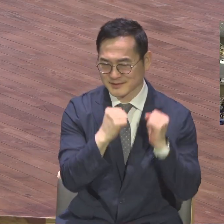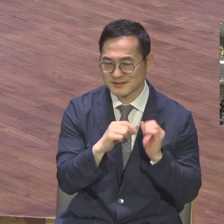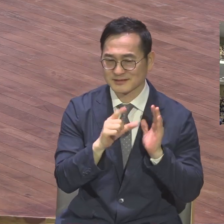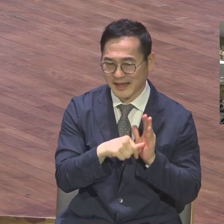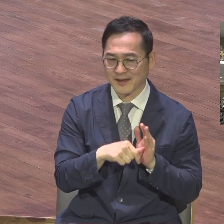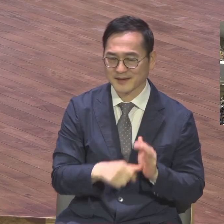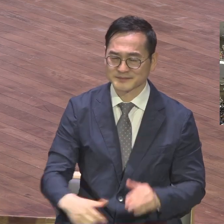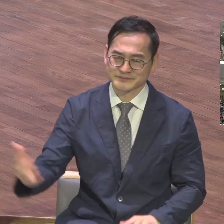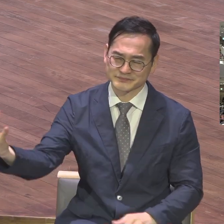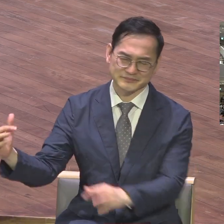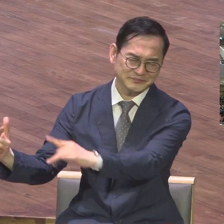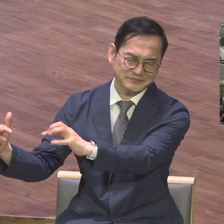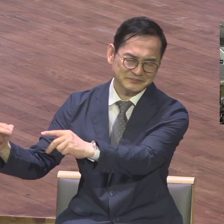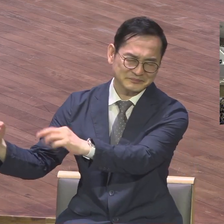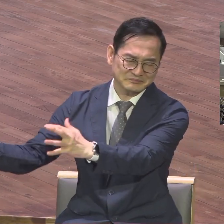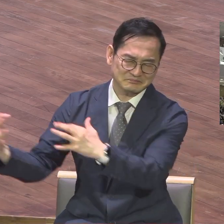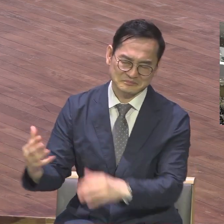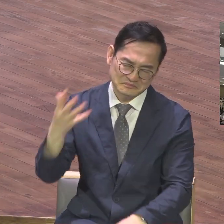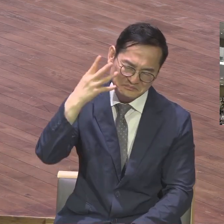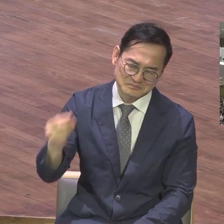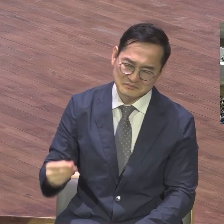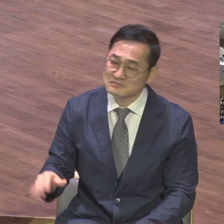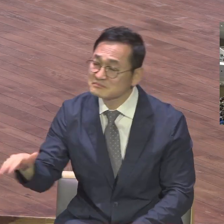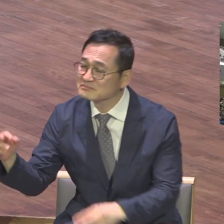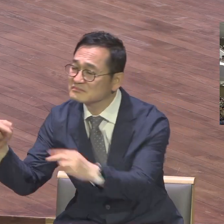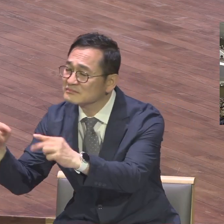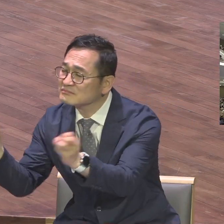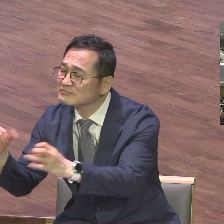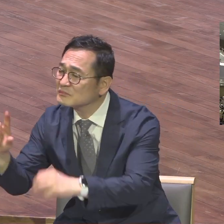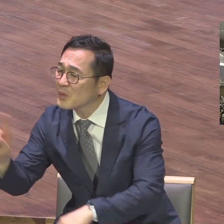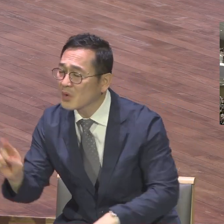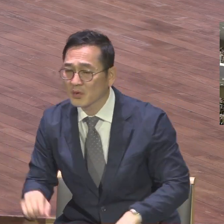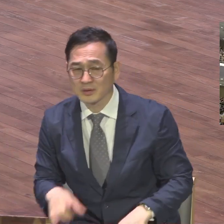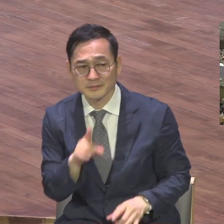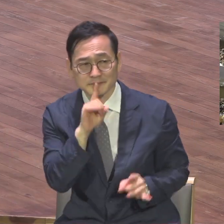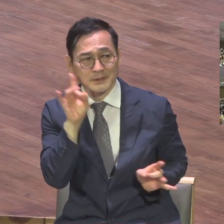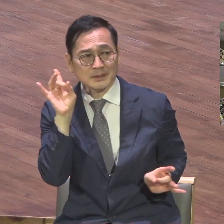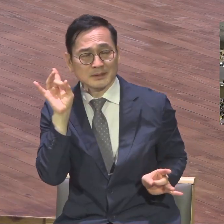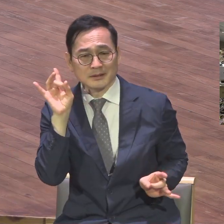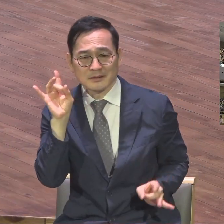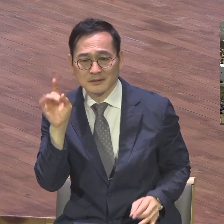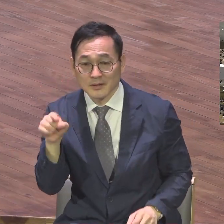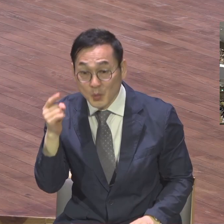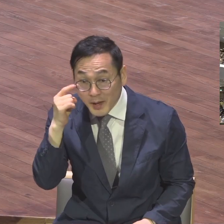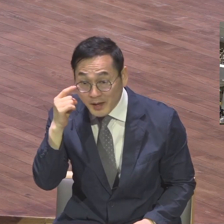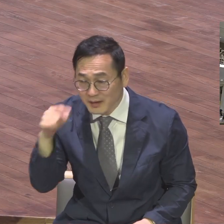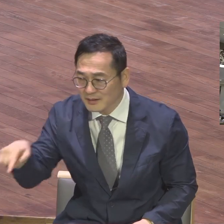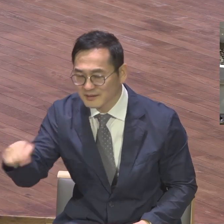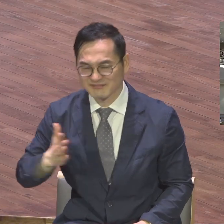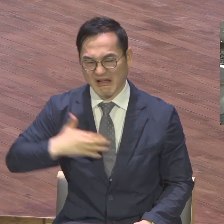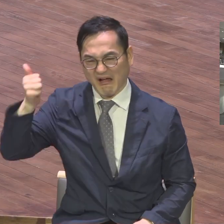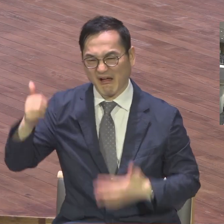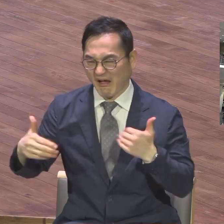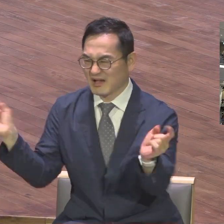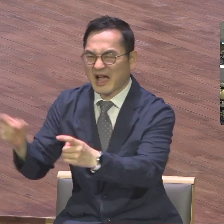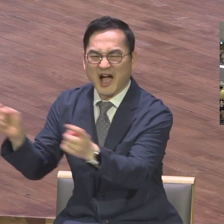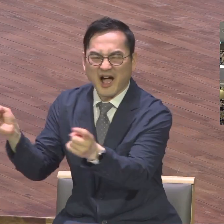길에서 서로 토론한 것이 무엇이냐 하시되 그들이 잠잠하니 이는 길에서 서로 누가